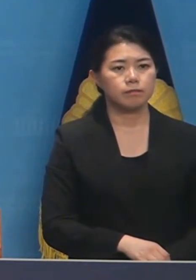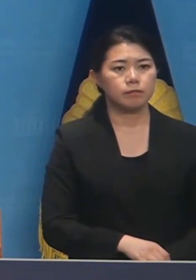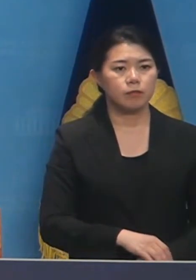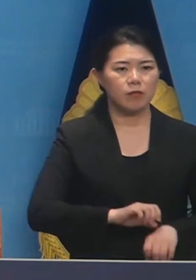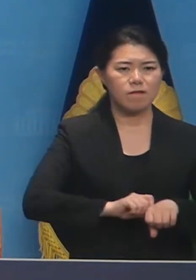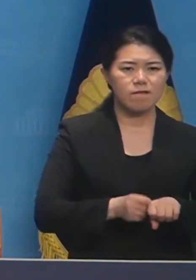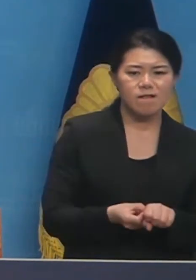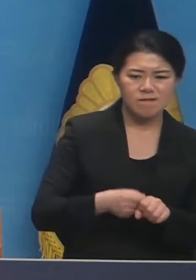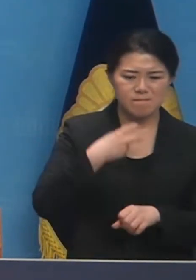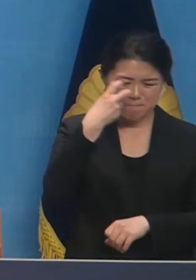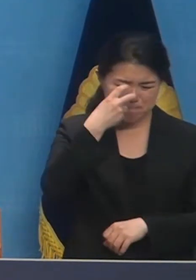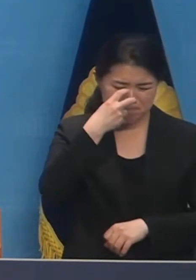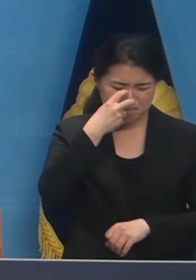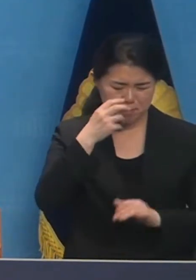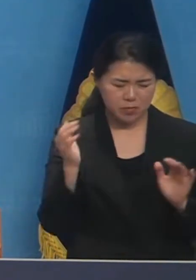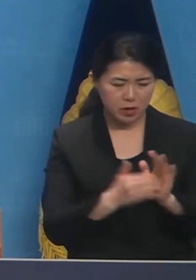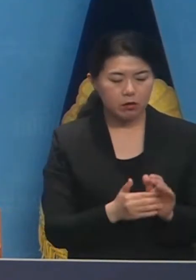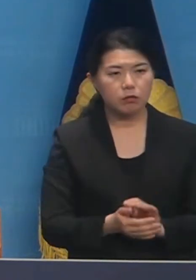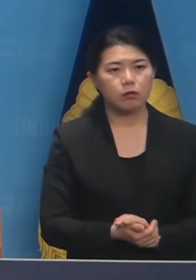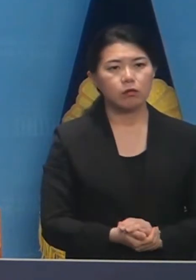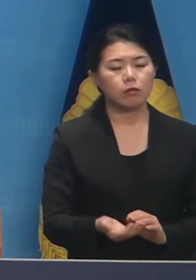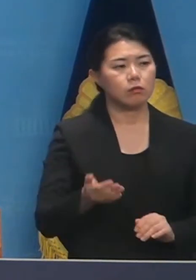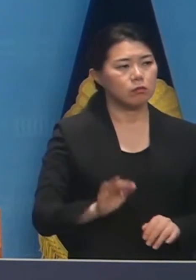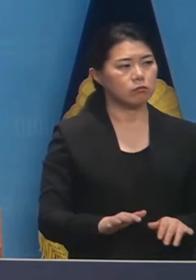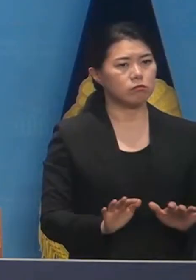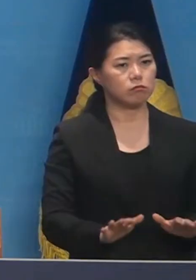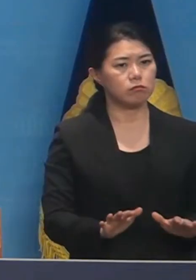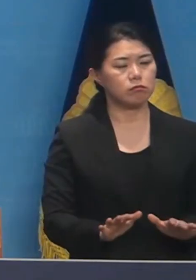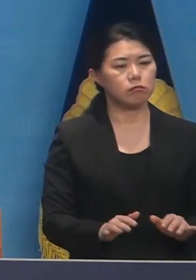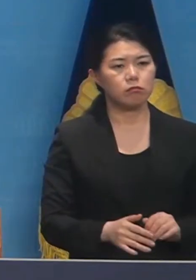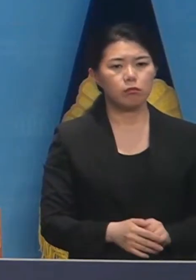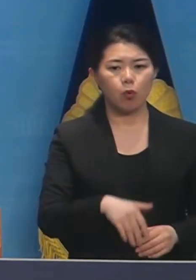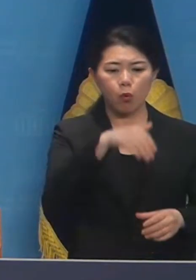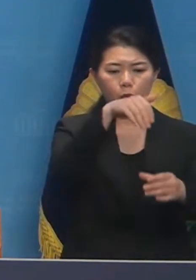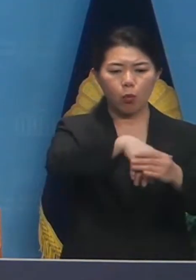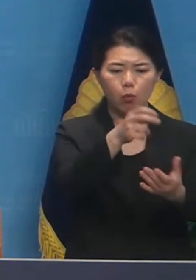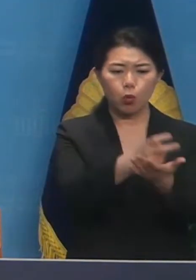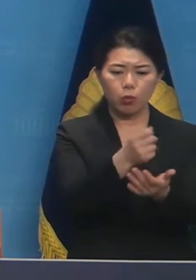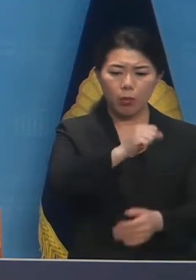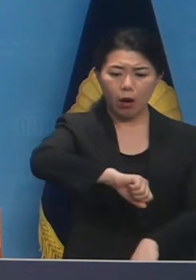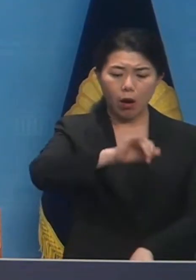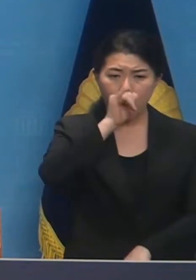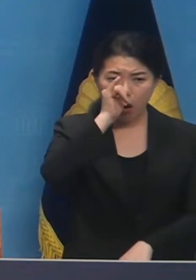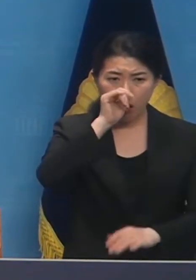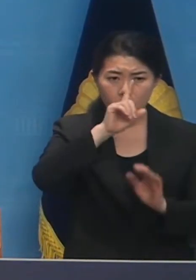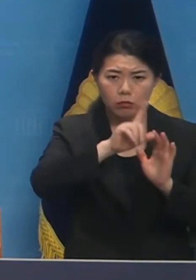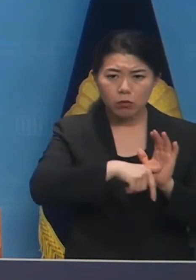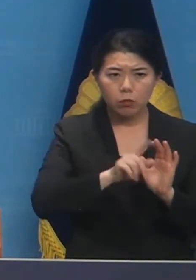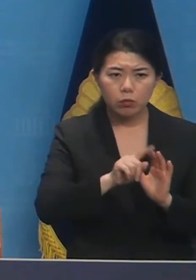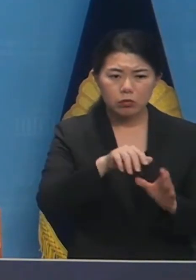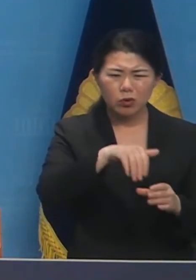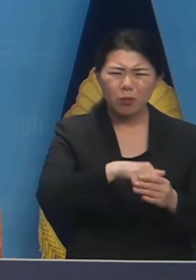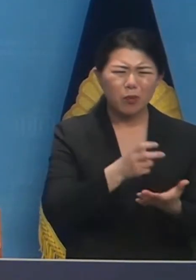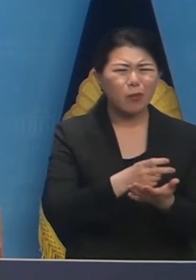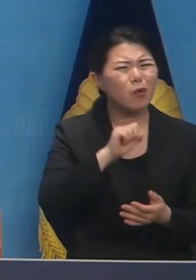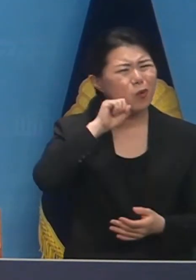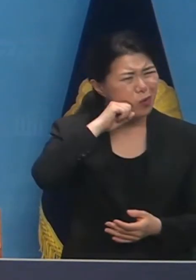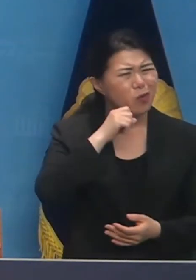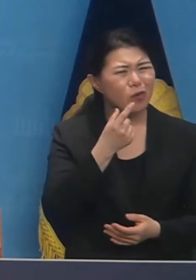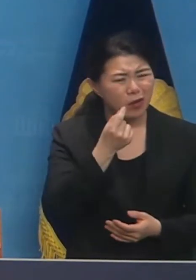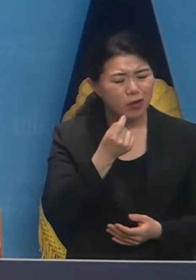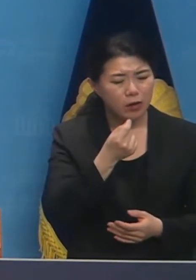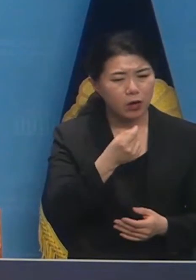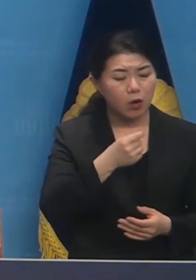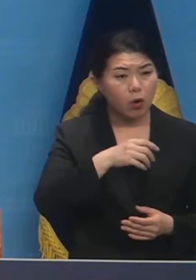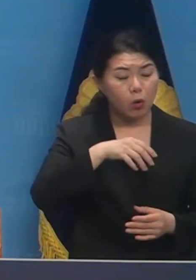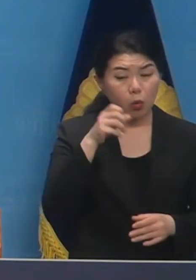강제 수사를 했는데, 사실은 지금까지 선거법을 위반하면, 선거법이 꽤 어려워요. 선거법을